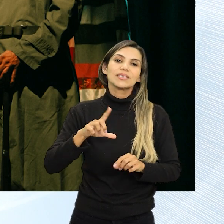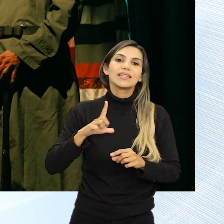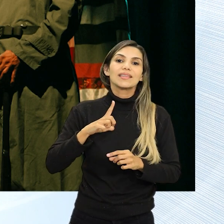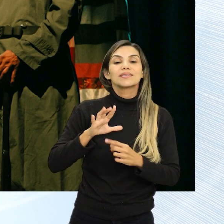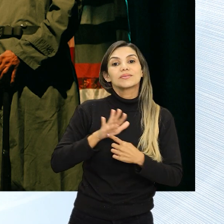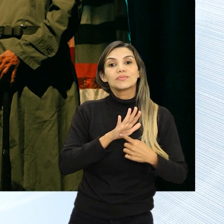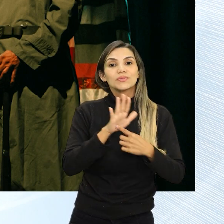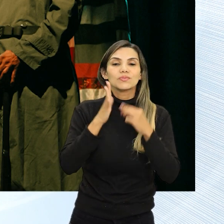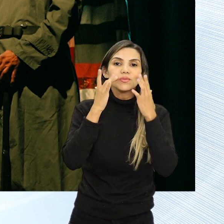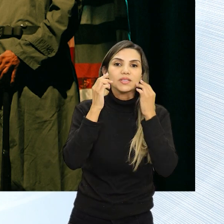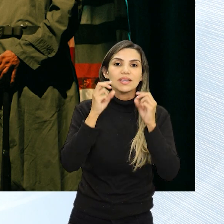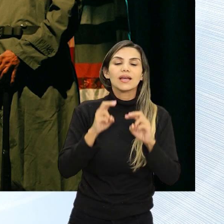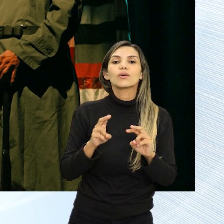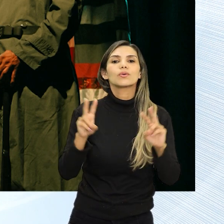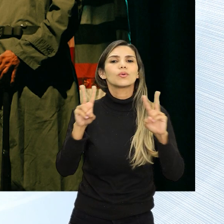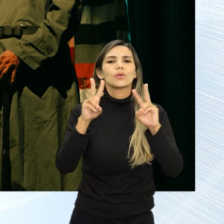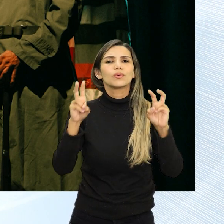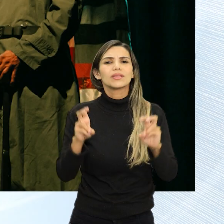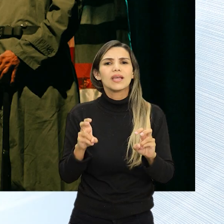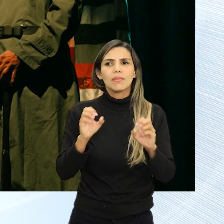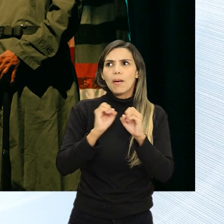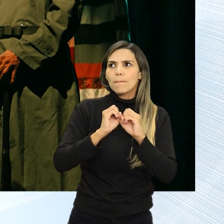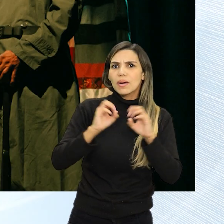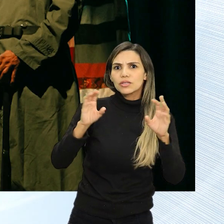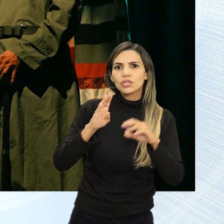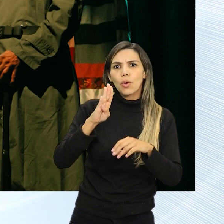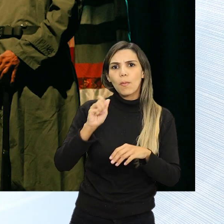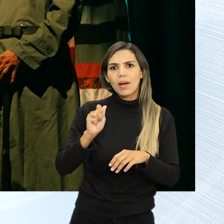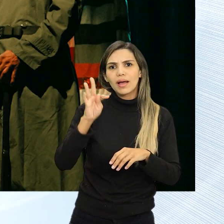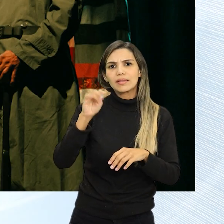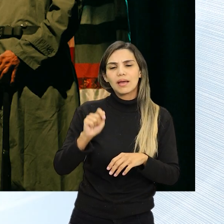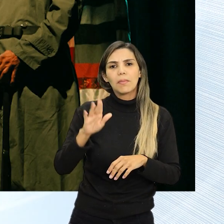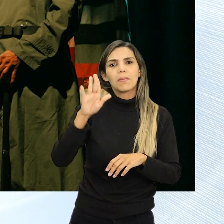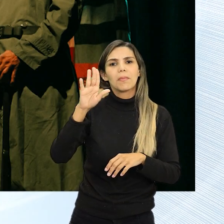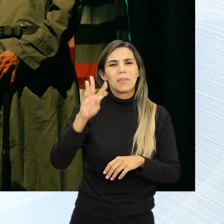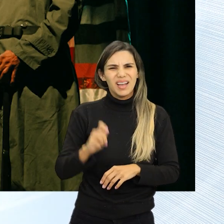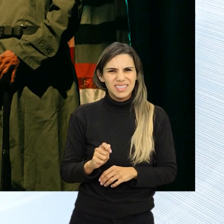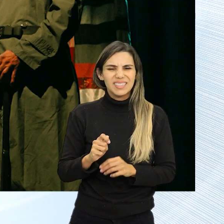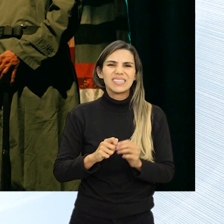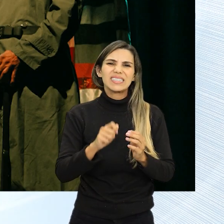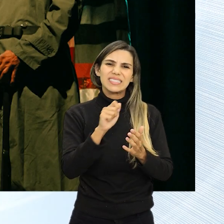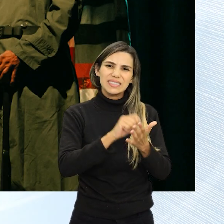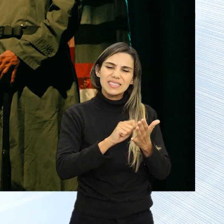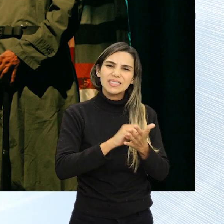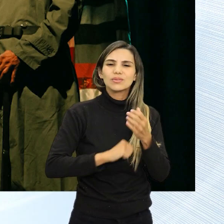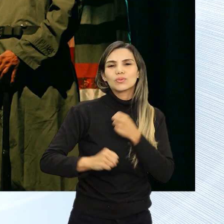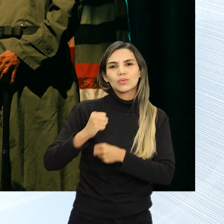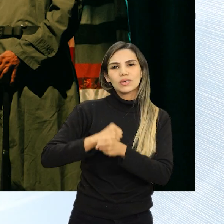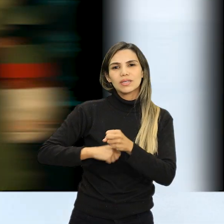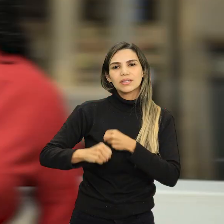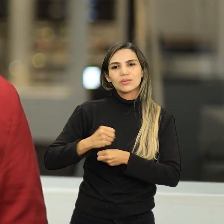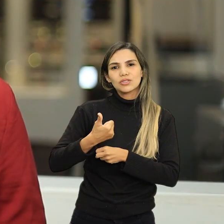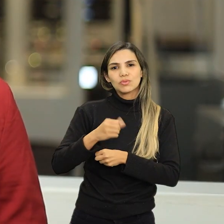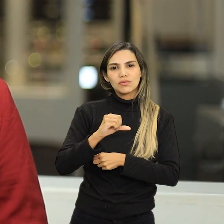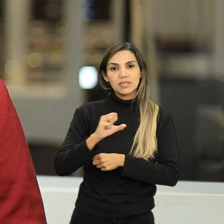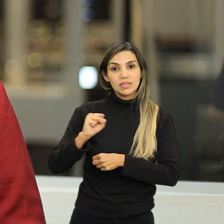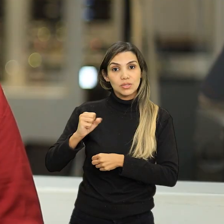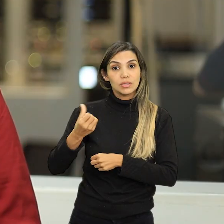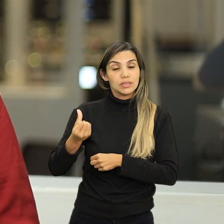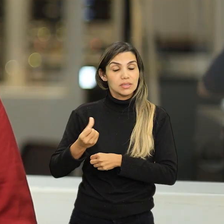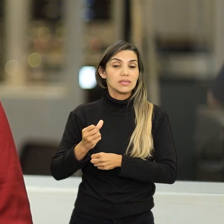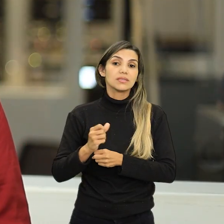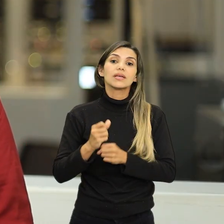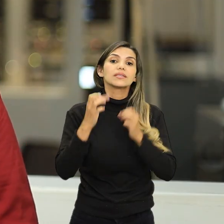uma Bata Bata, inspirado no conto de mesmo nome de Mia Couto. Escrita em 1986, a peça conta a